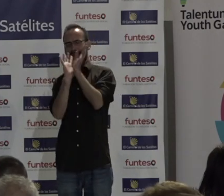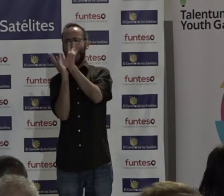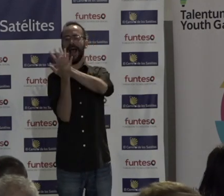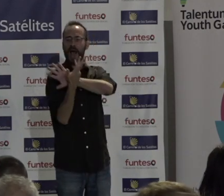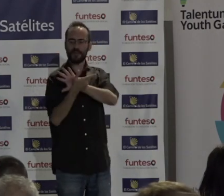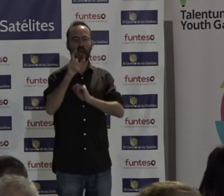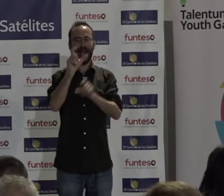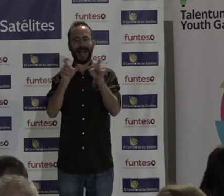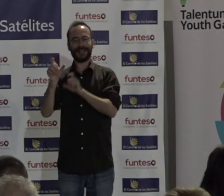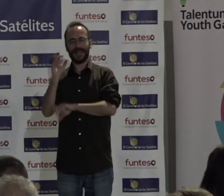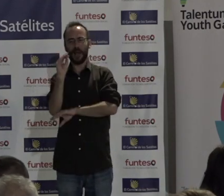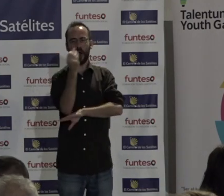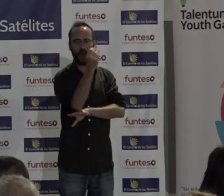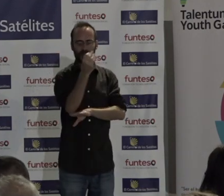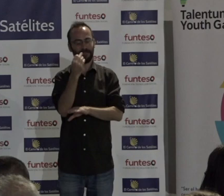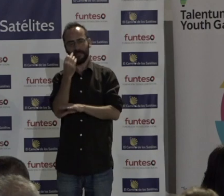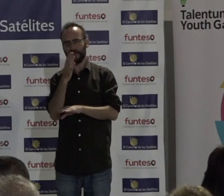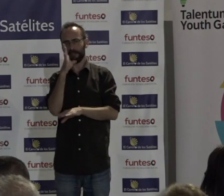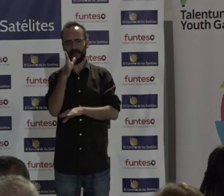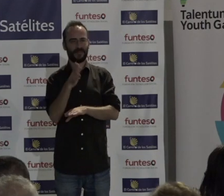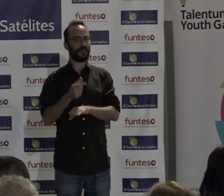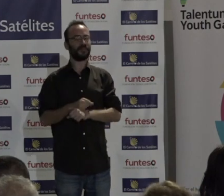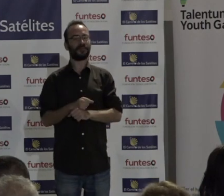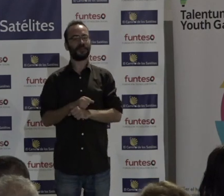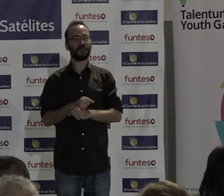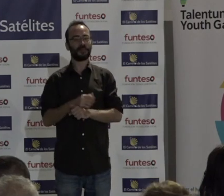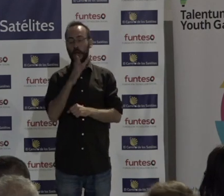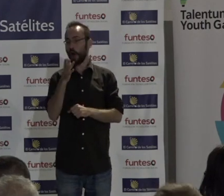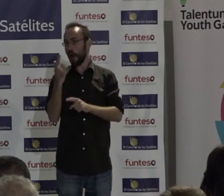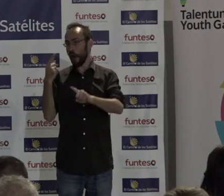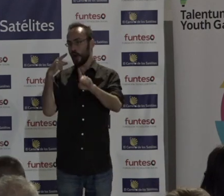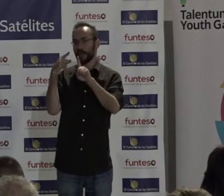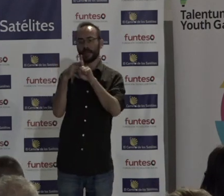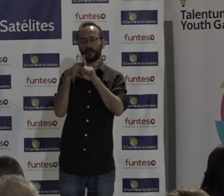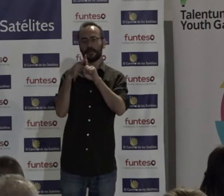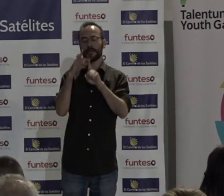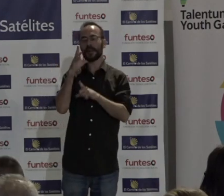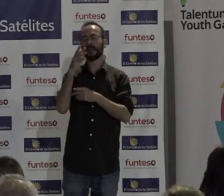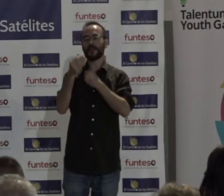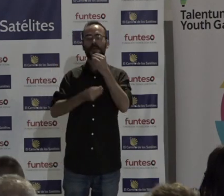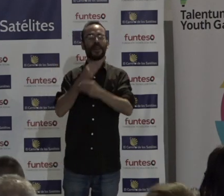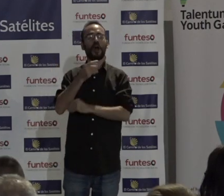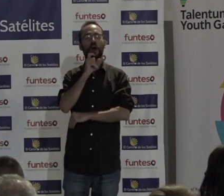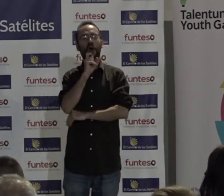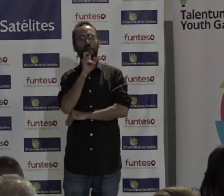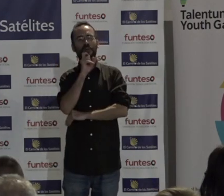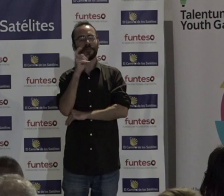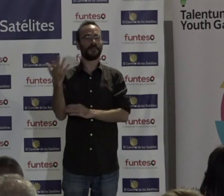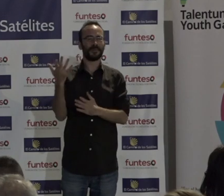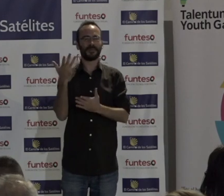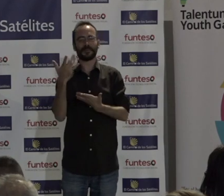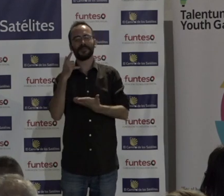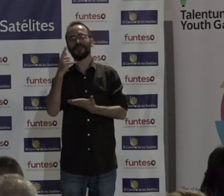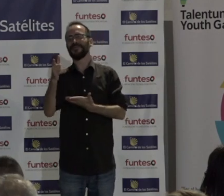en la gente joven, como él ha dicho, ¿no? Y para ello, ¿no?, pues nosotros entendemos el talento como aquello que